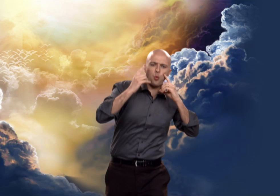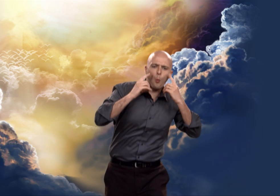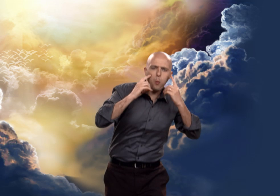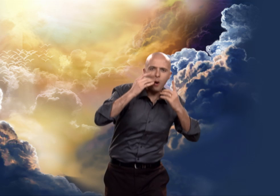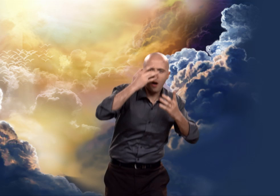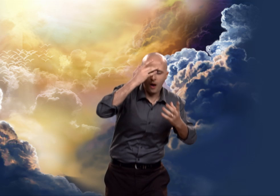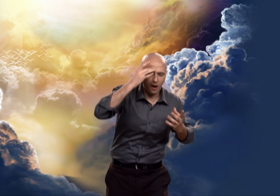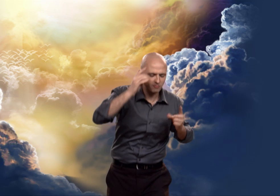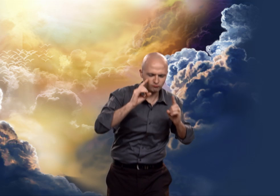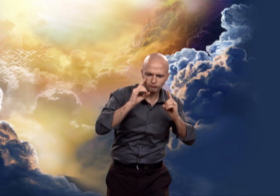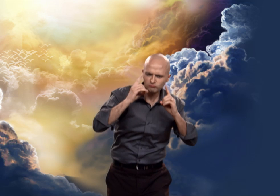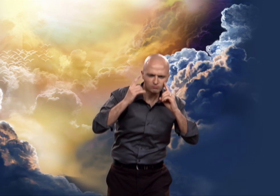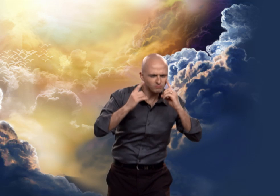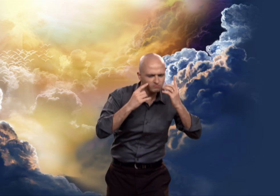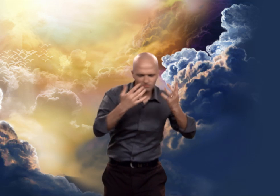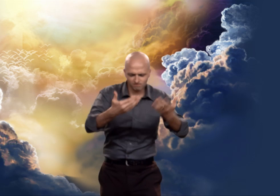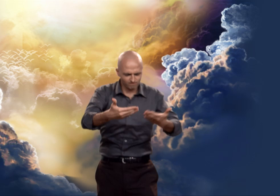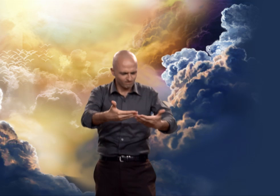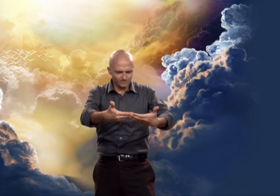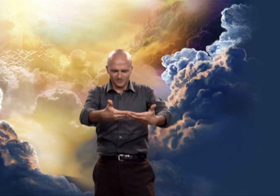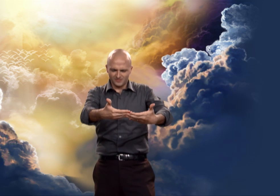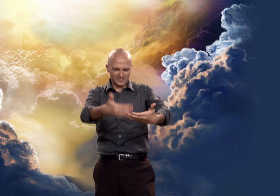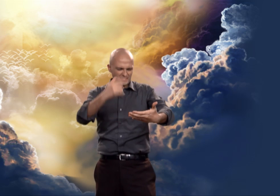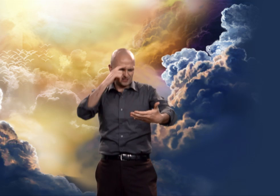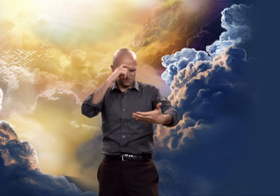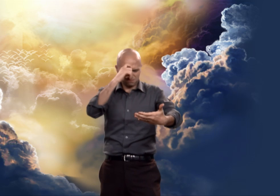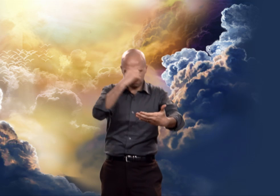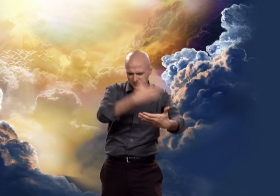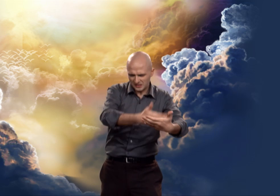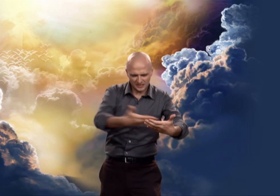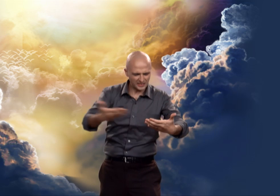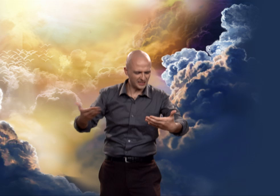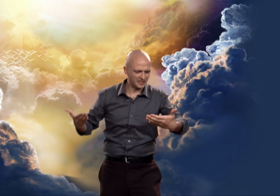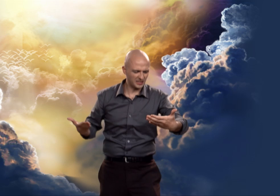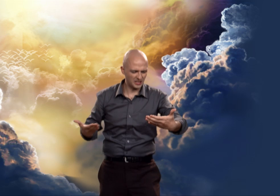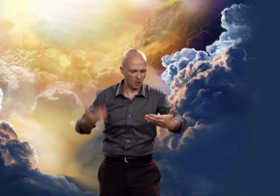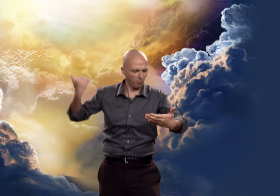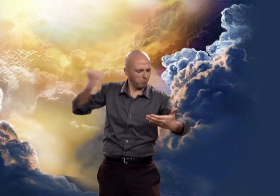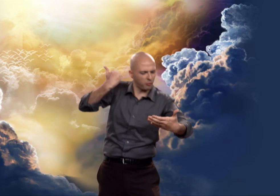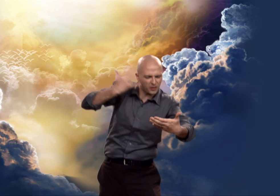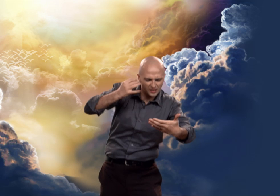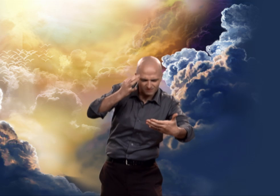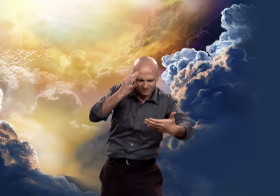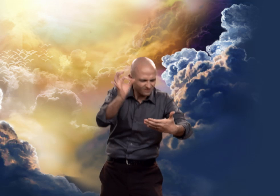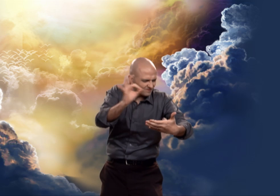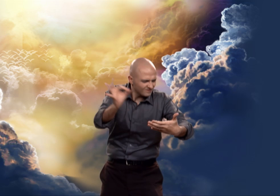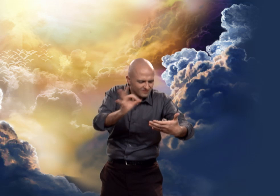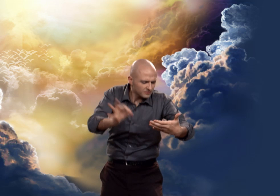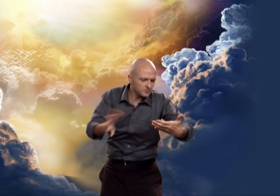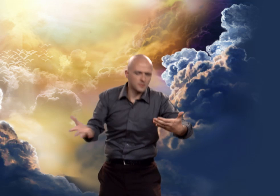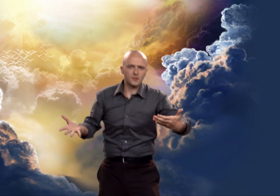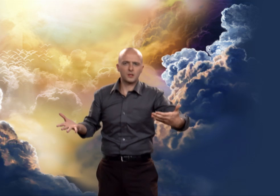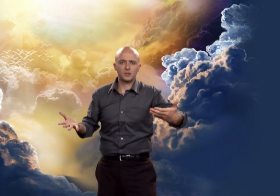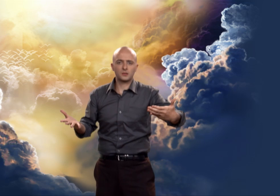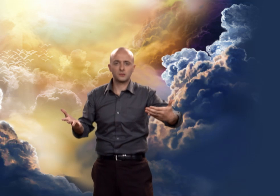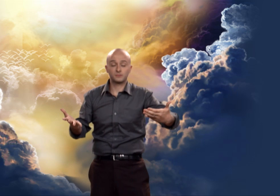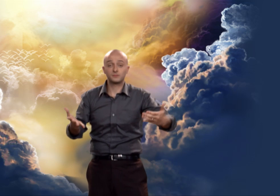mente das pessoas durante a Idade Média. E ao rejeitarem a verdade, visto que ela implica em sacrifício, os evangélicos